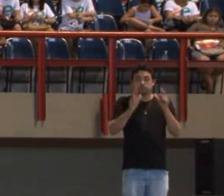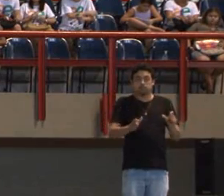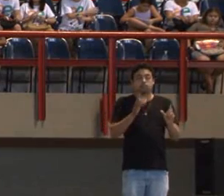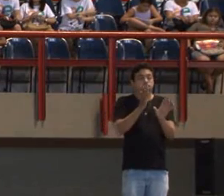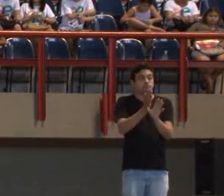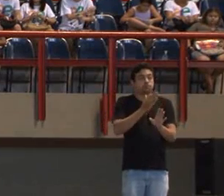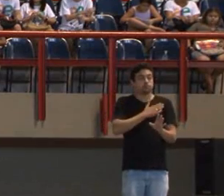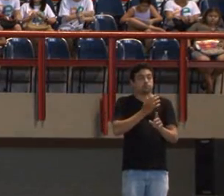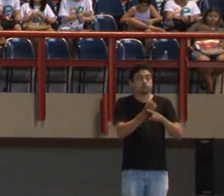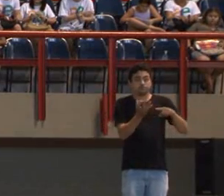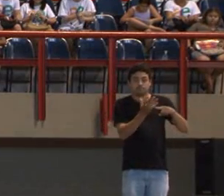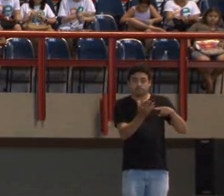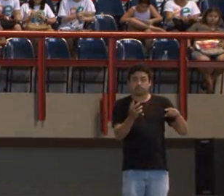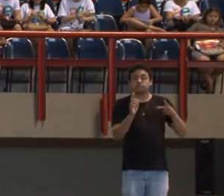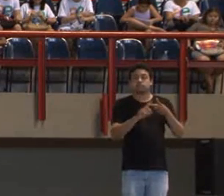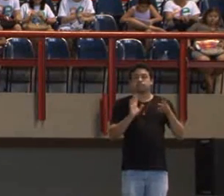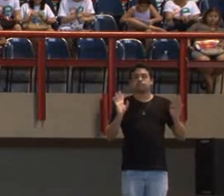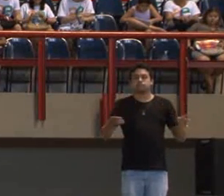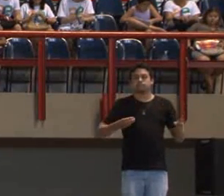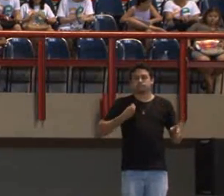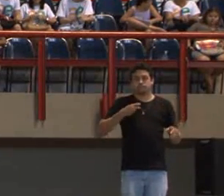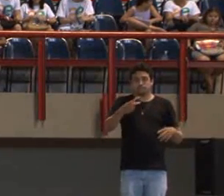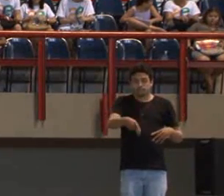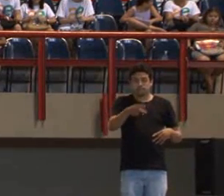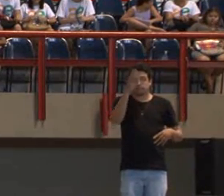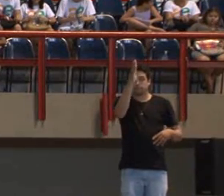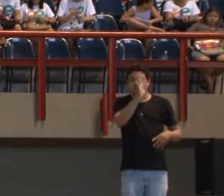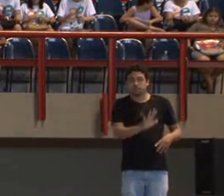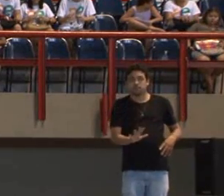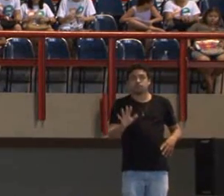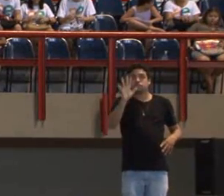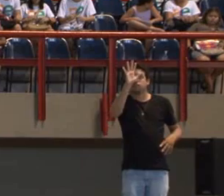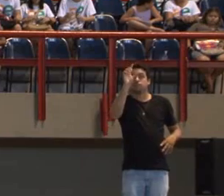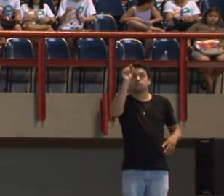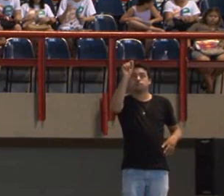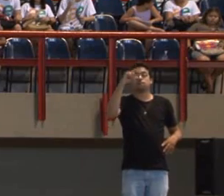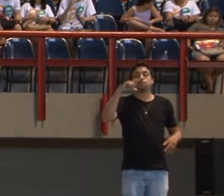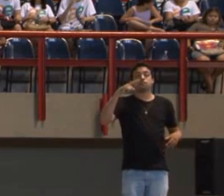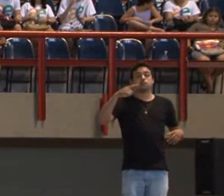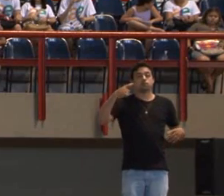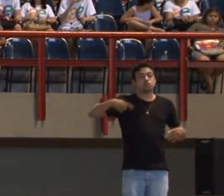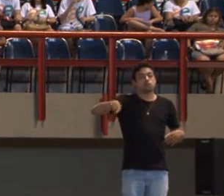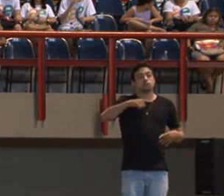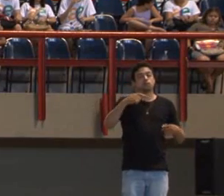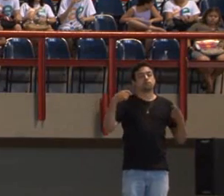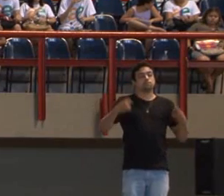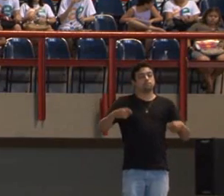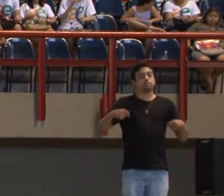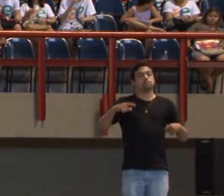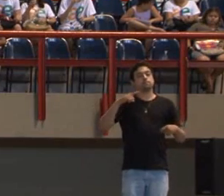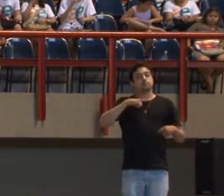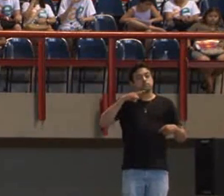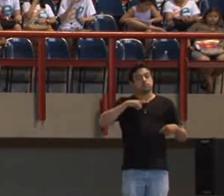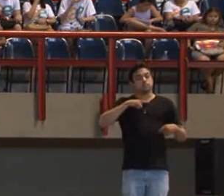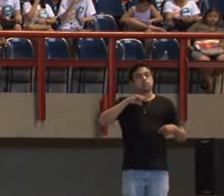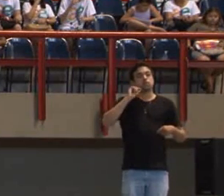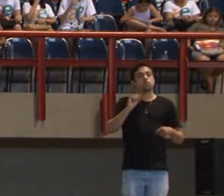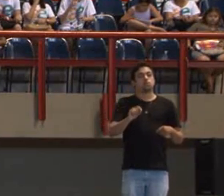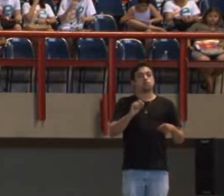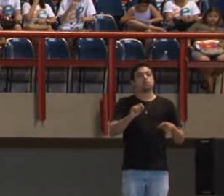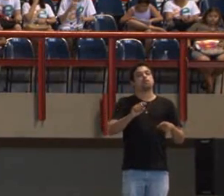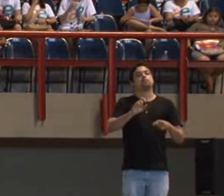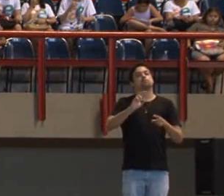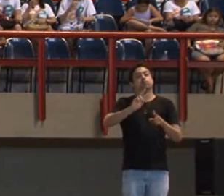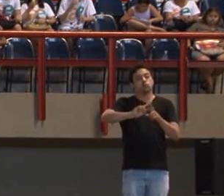causa da física. A gente está vivendo um momento no país em que nós precisamos do dobro do número